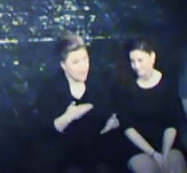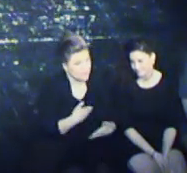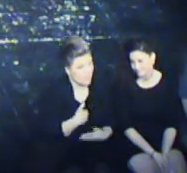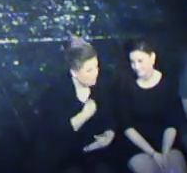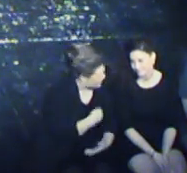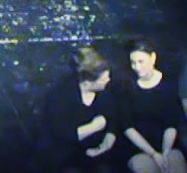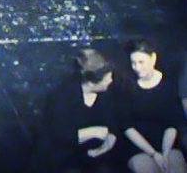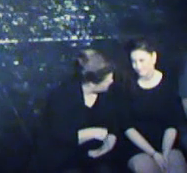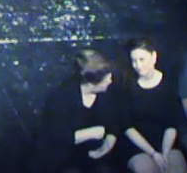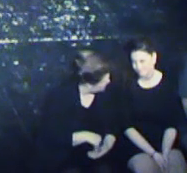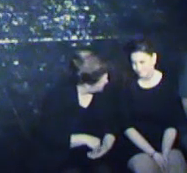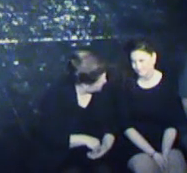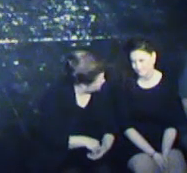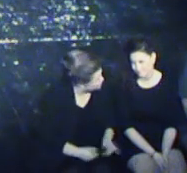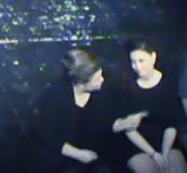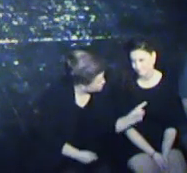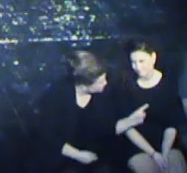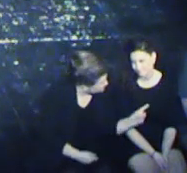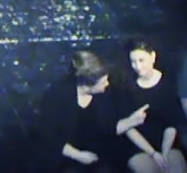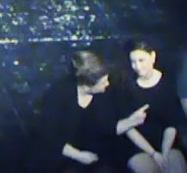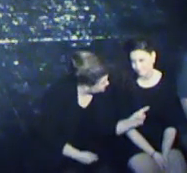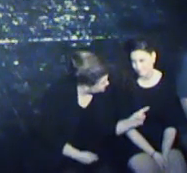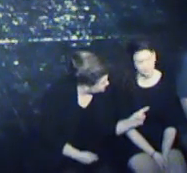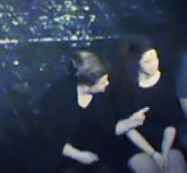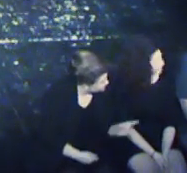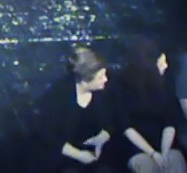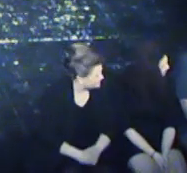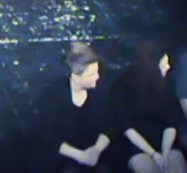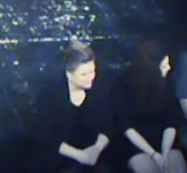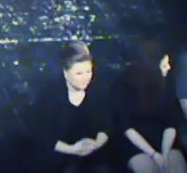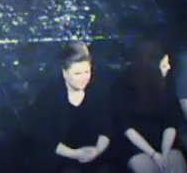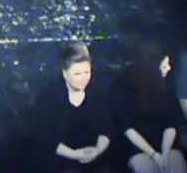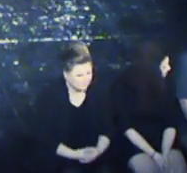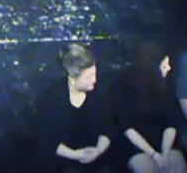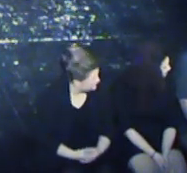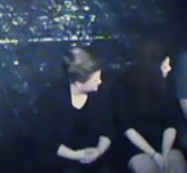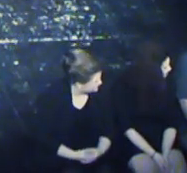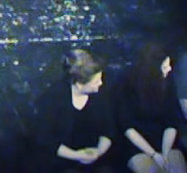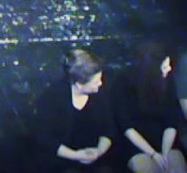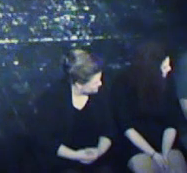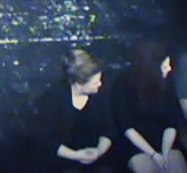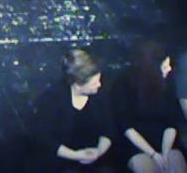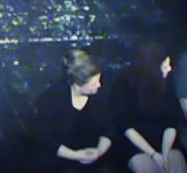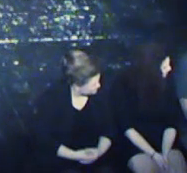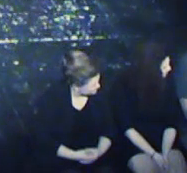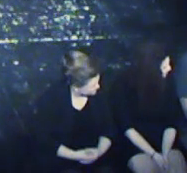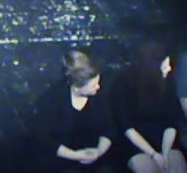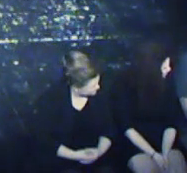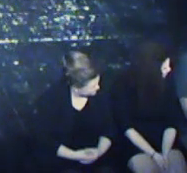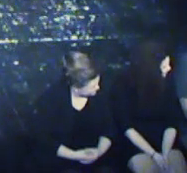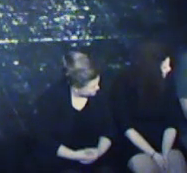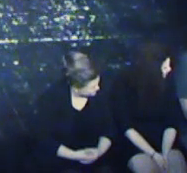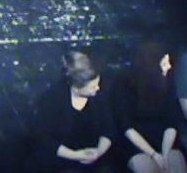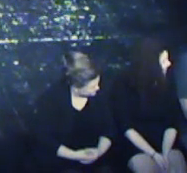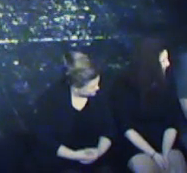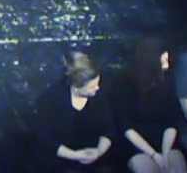rejuvenecer. Ahora tú, mi querida sobrina, puedes regresar cuando quieras a tu casa, y además como un rayo, que